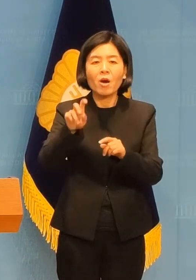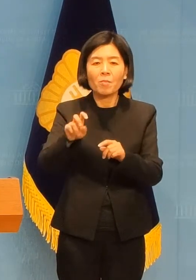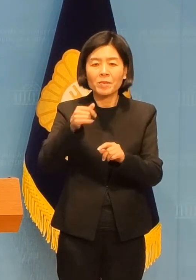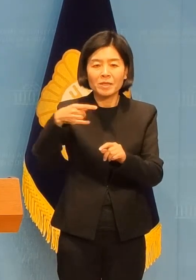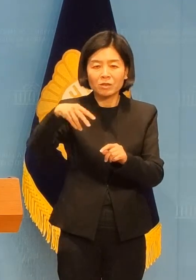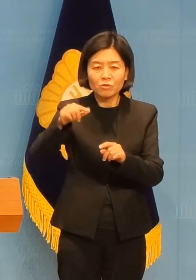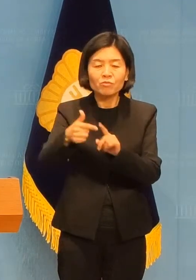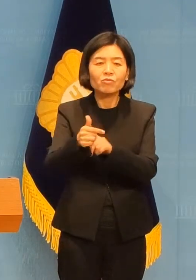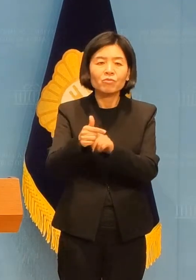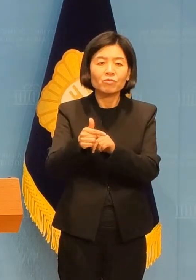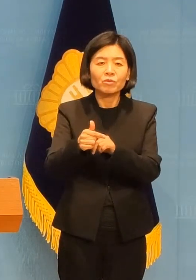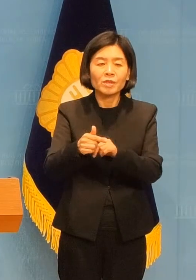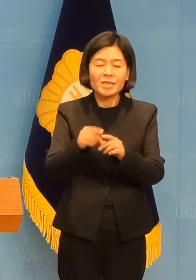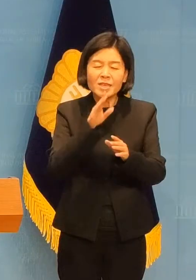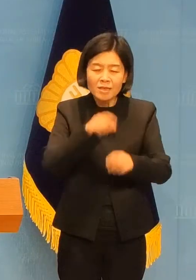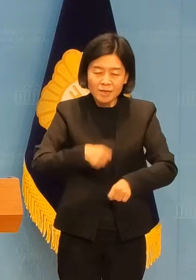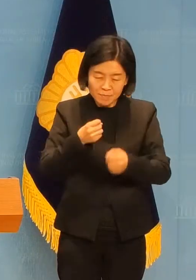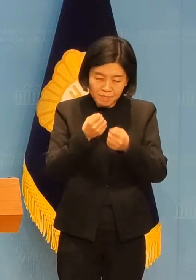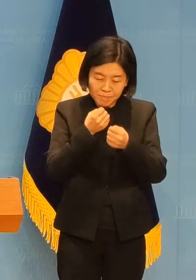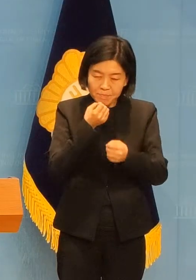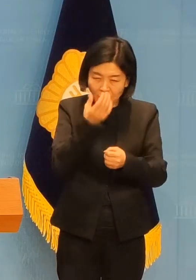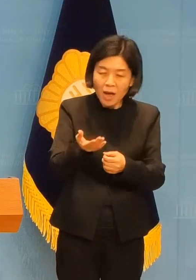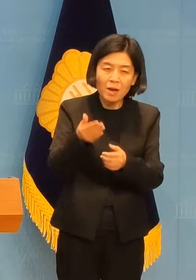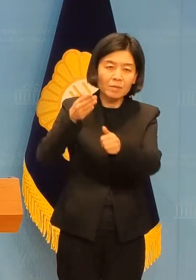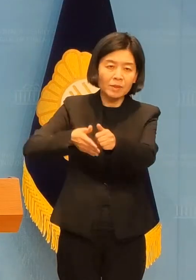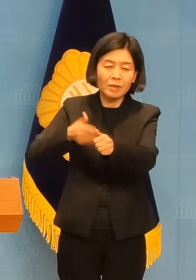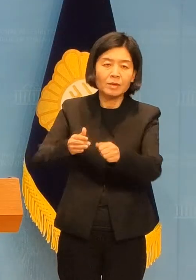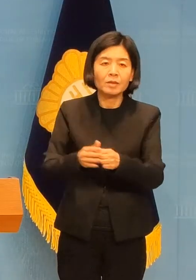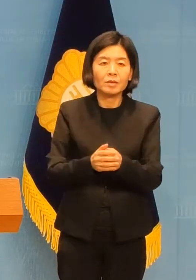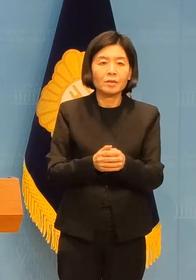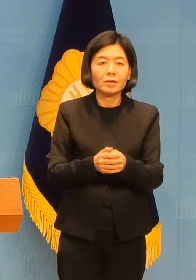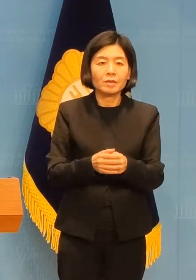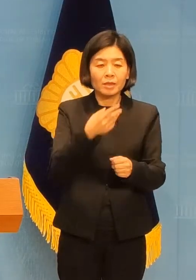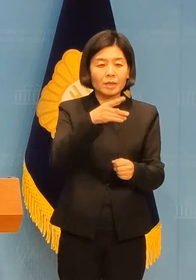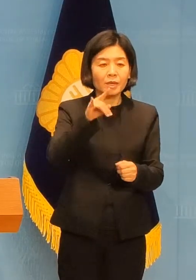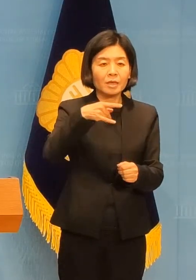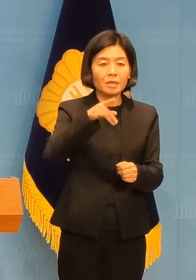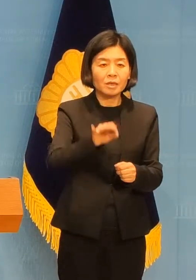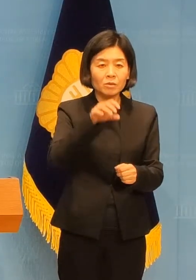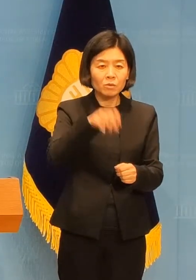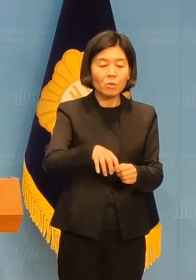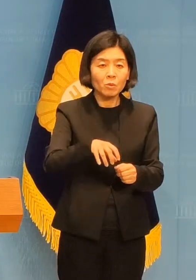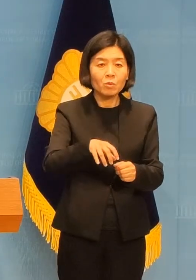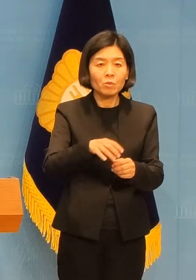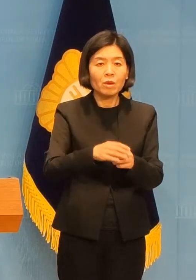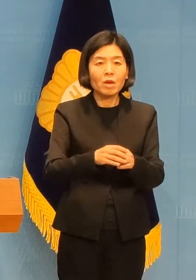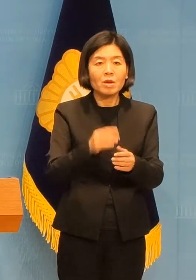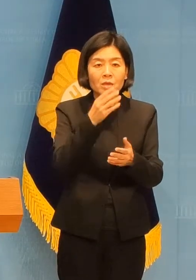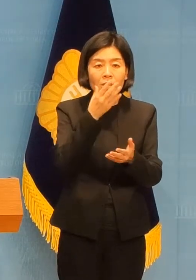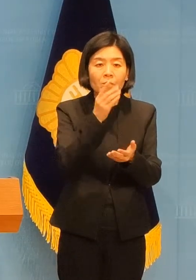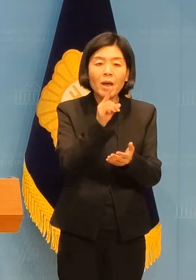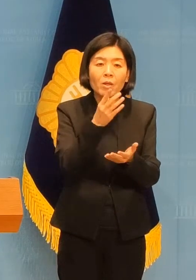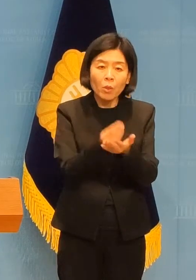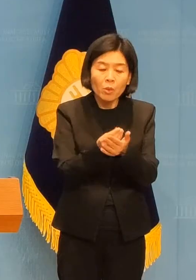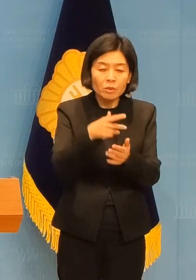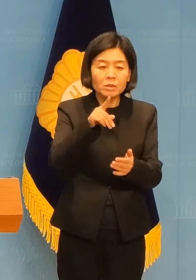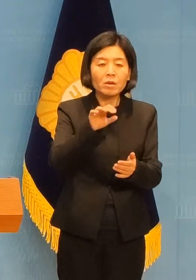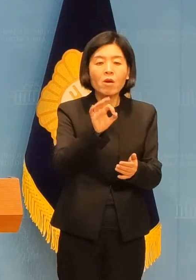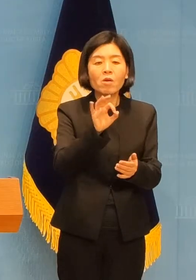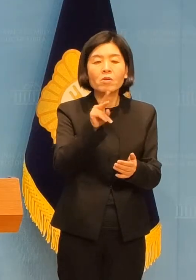수사하십시오. 대장동 사건의 핵심 증거로 활용된 정영학 녹취록이